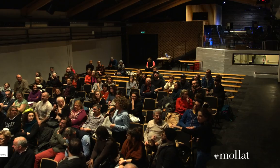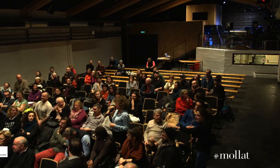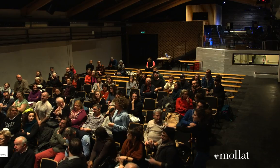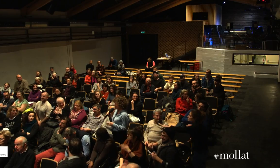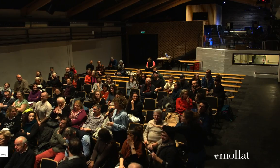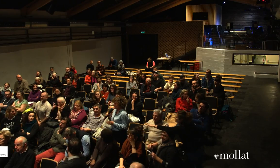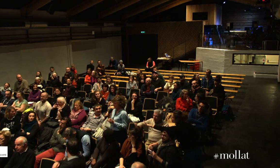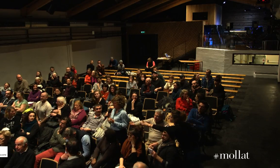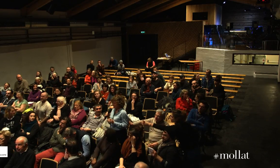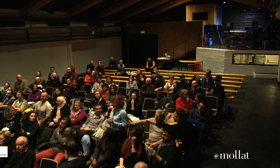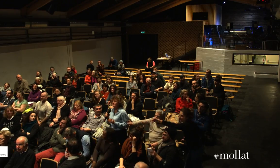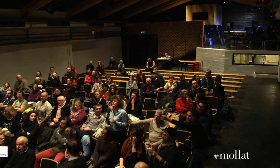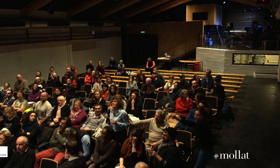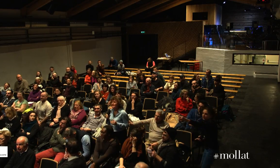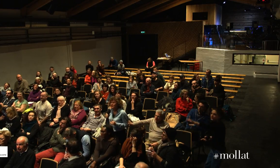Et